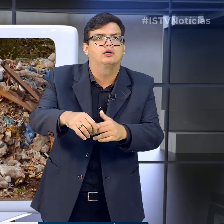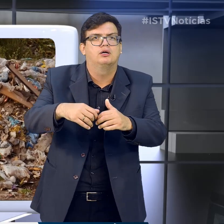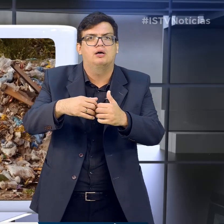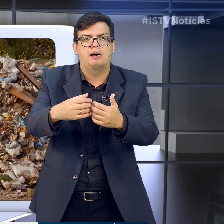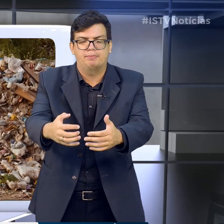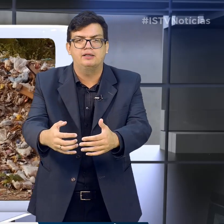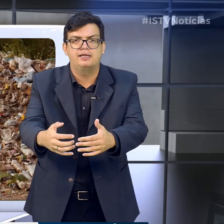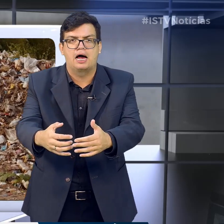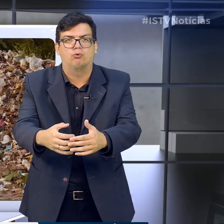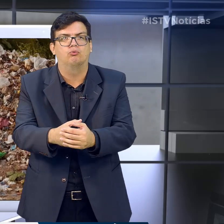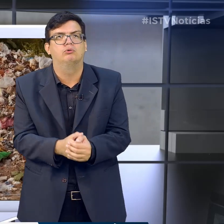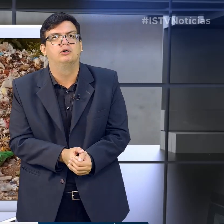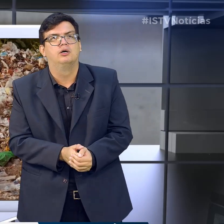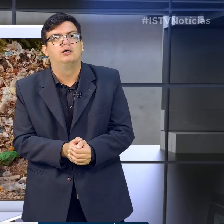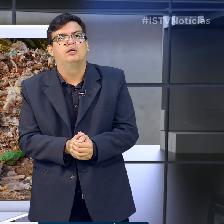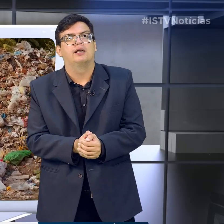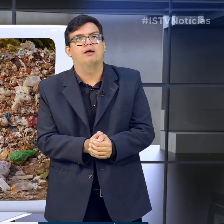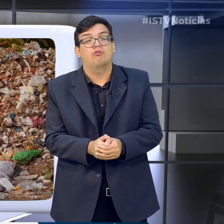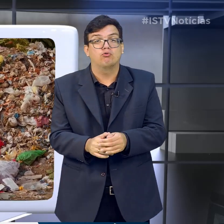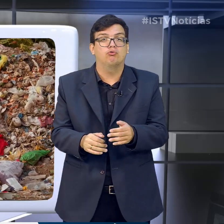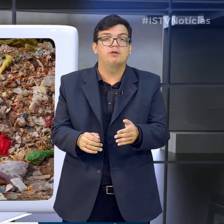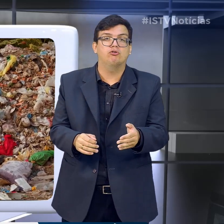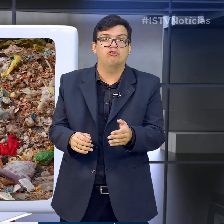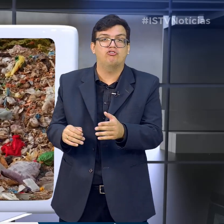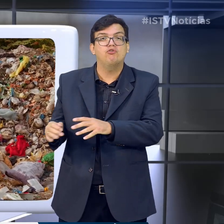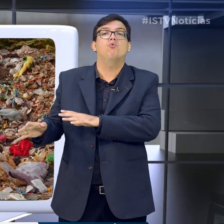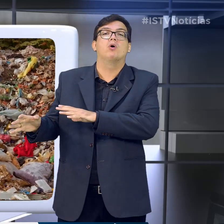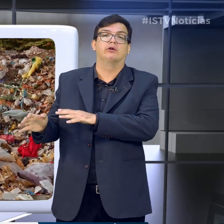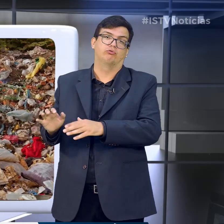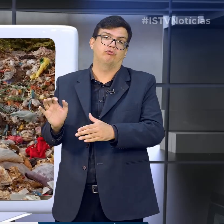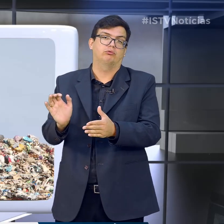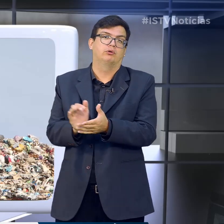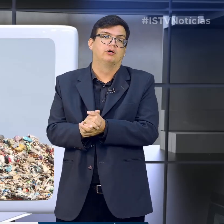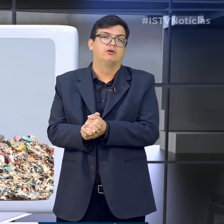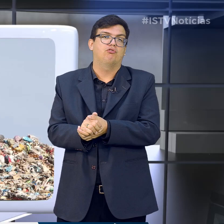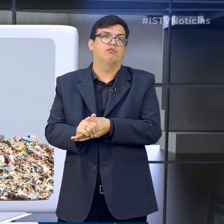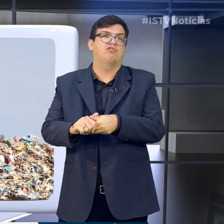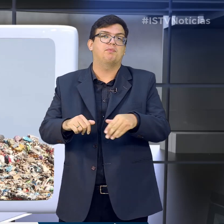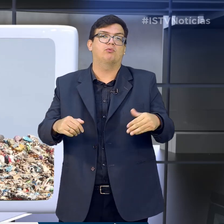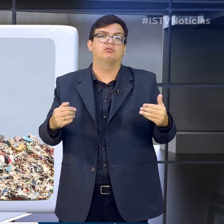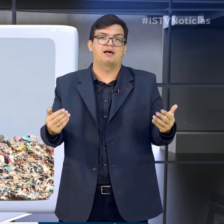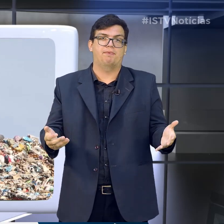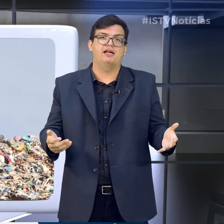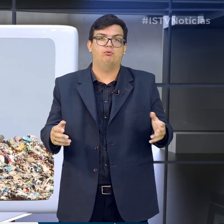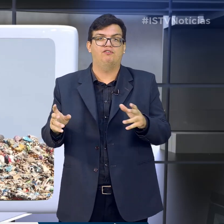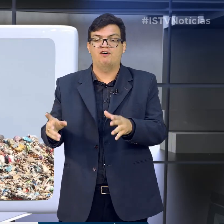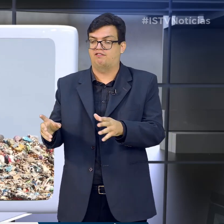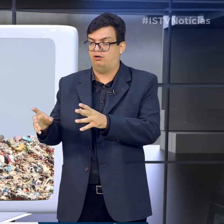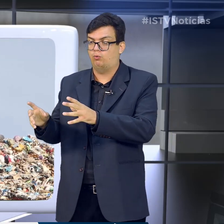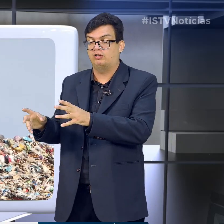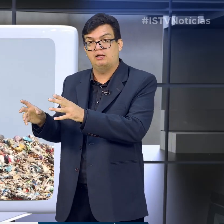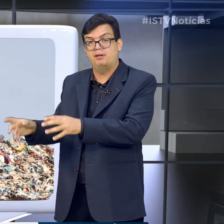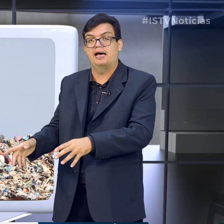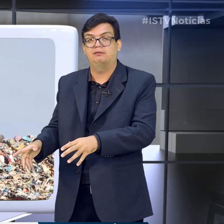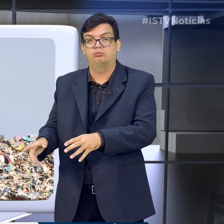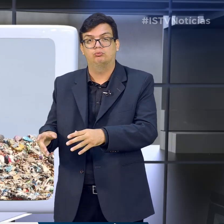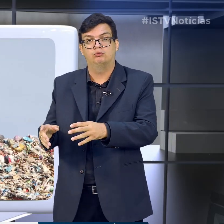aprender algo né Eu tenho um sobrinho de cinco anos se você perguntar para ele o que fazer como determinado